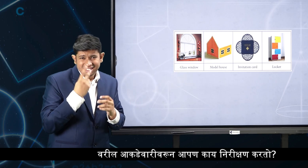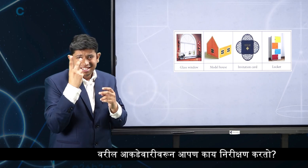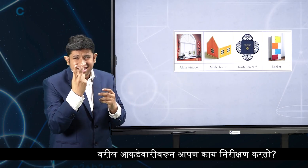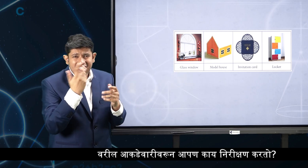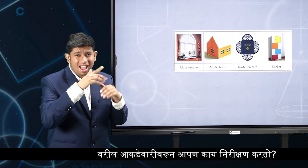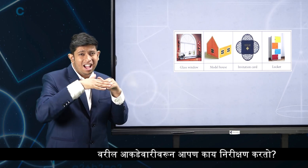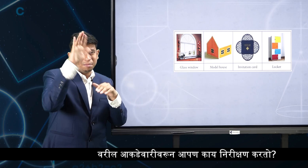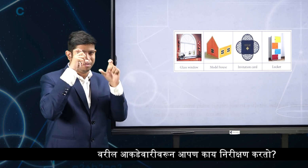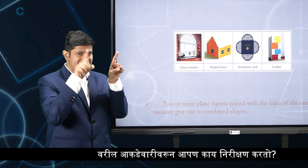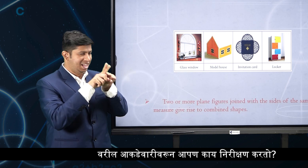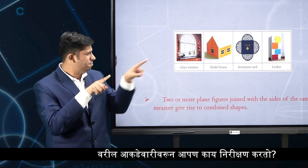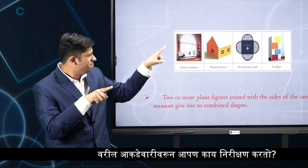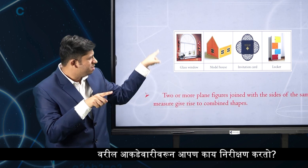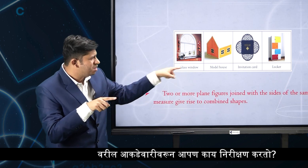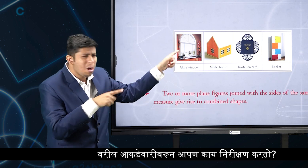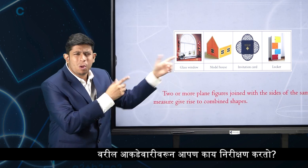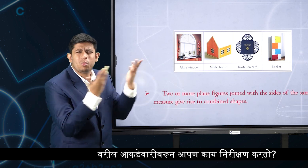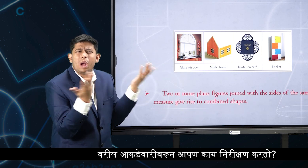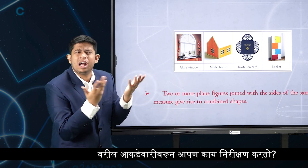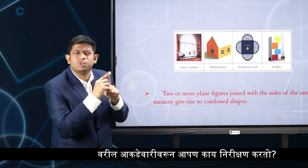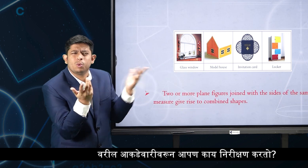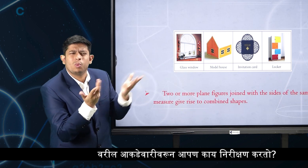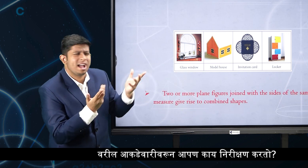वरील आकडेवरून आपण काय निरीक्षण करतो?